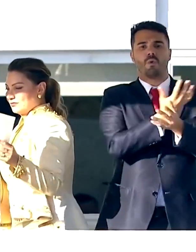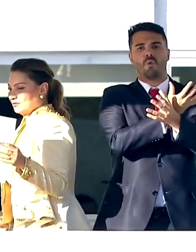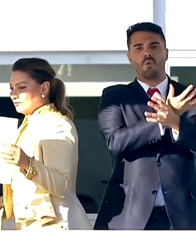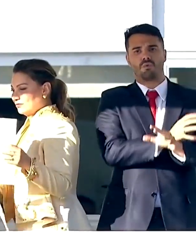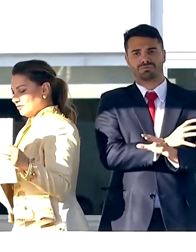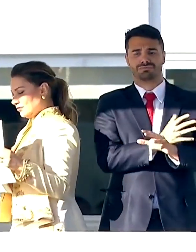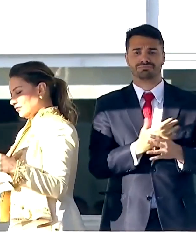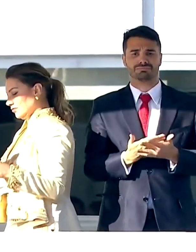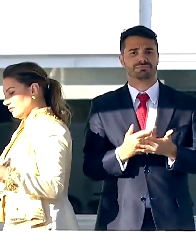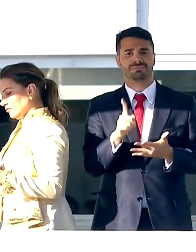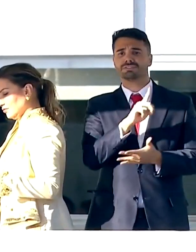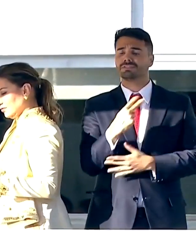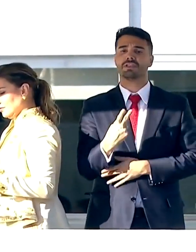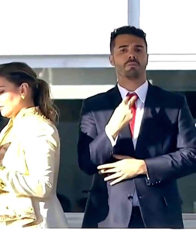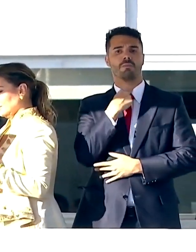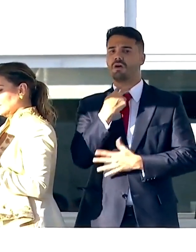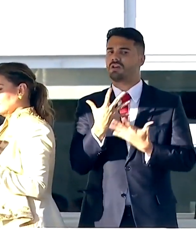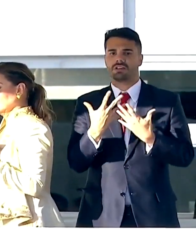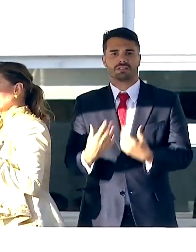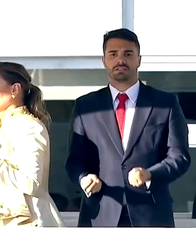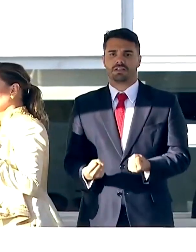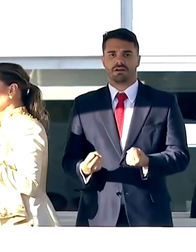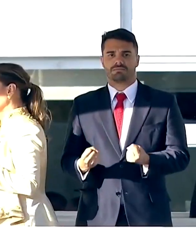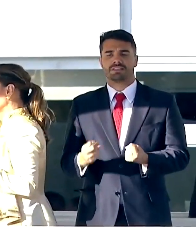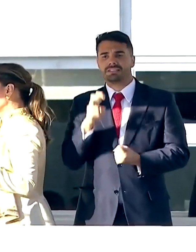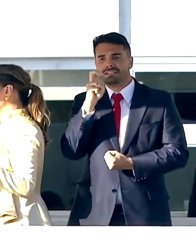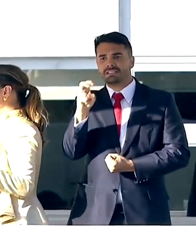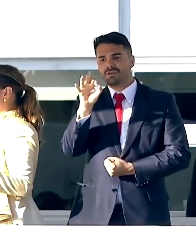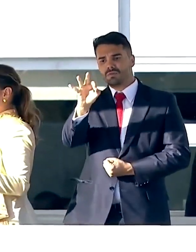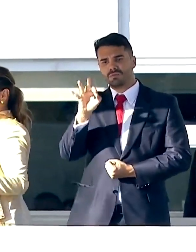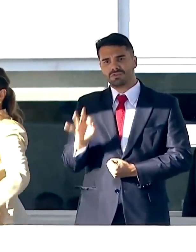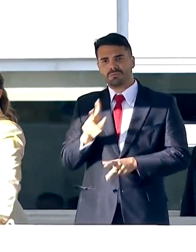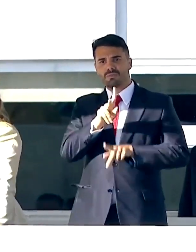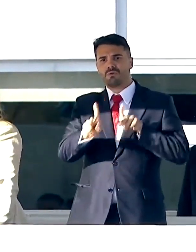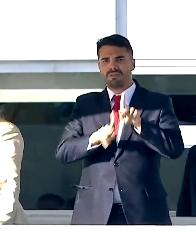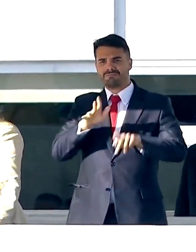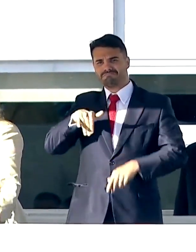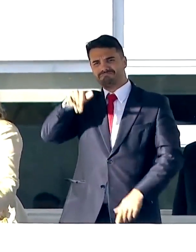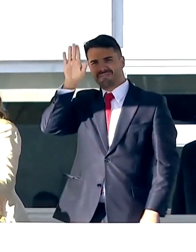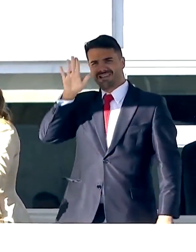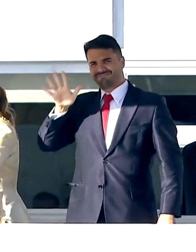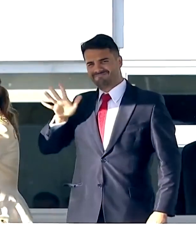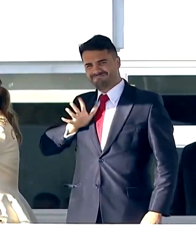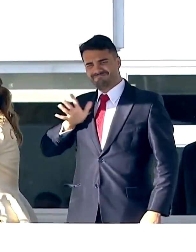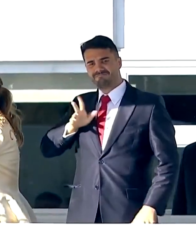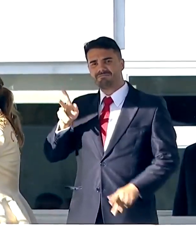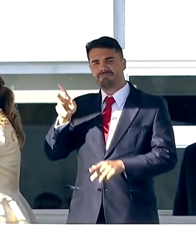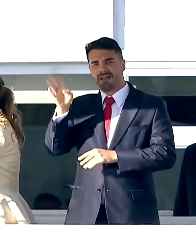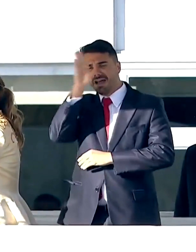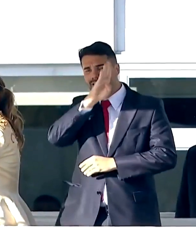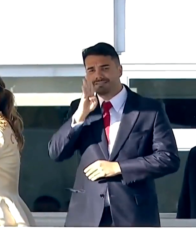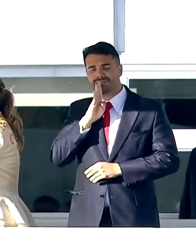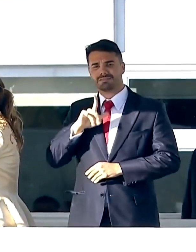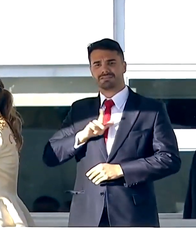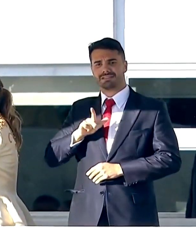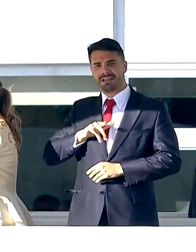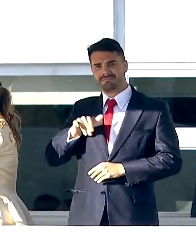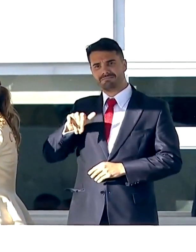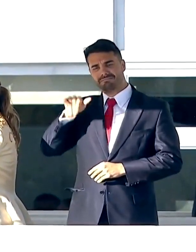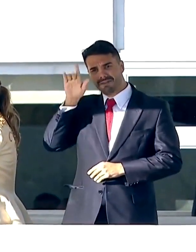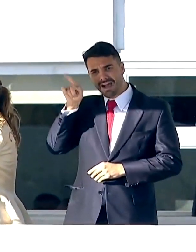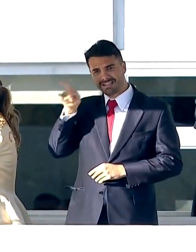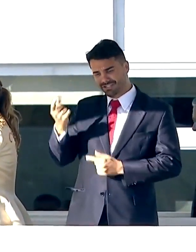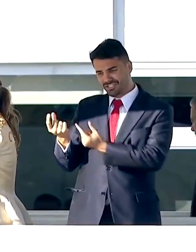É inadmissível que os 5% mais ricos deste país detenham a mesma fatia de